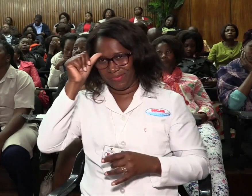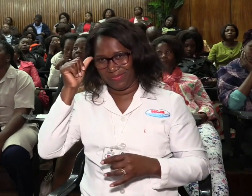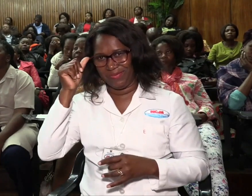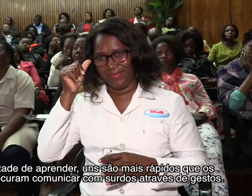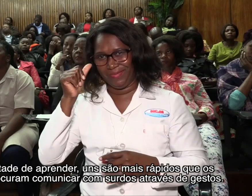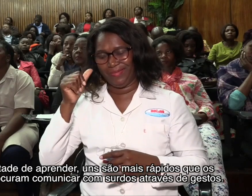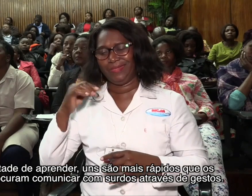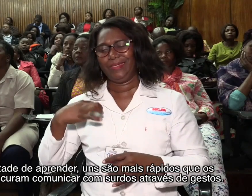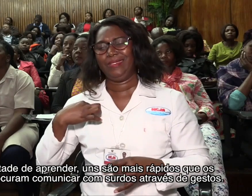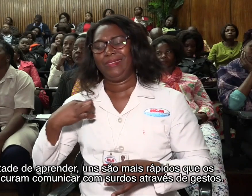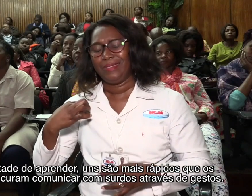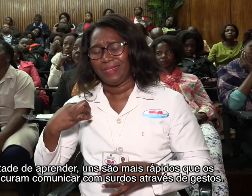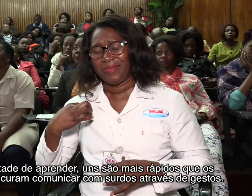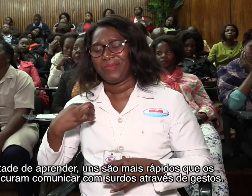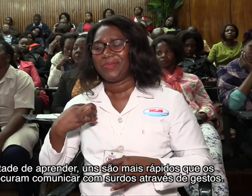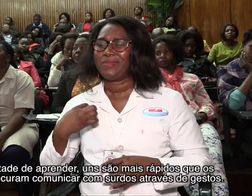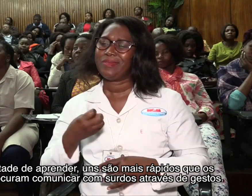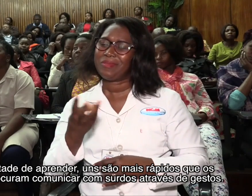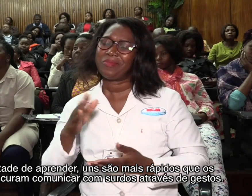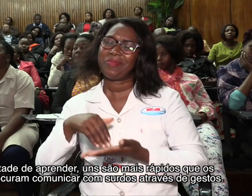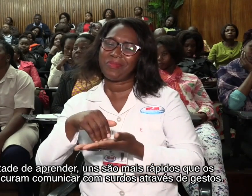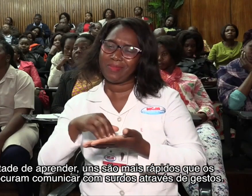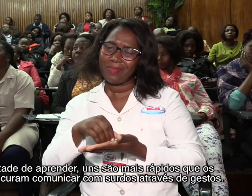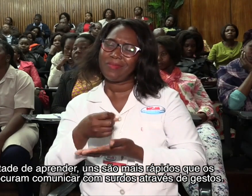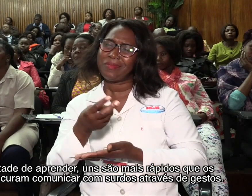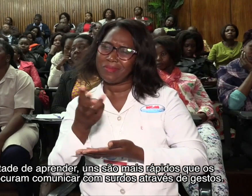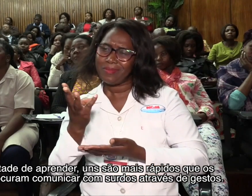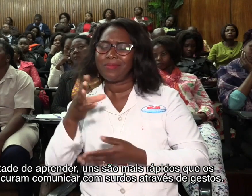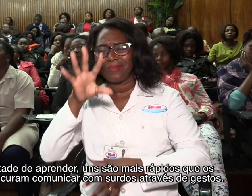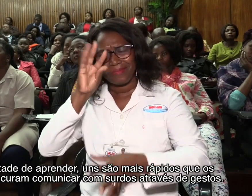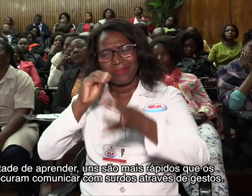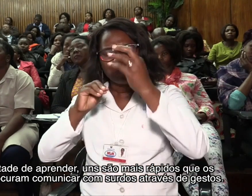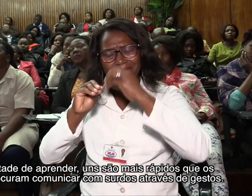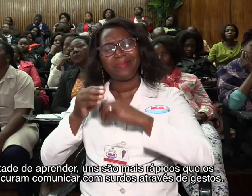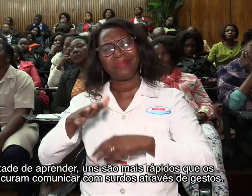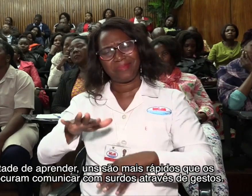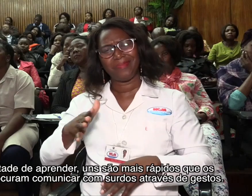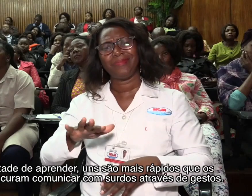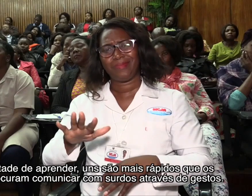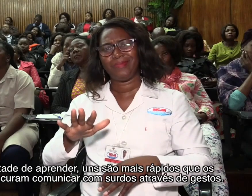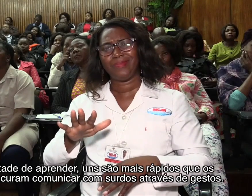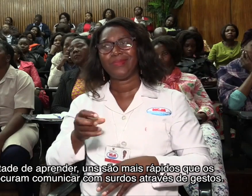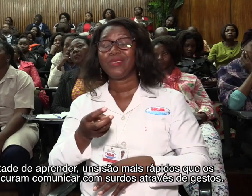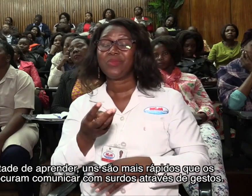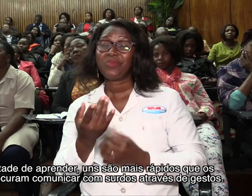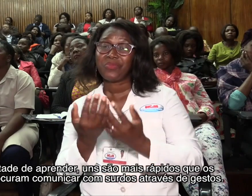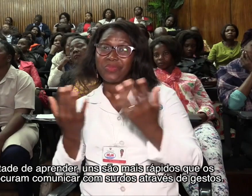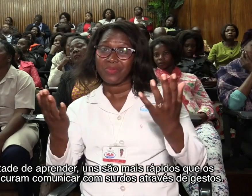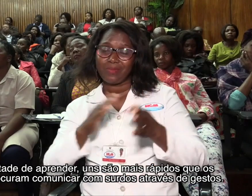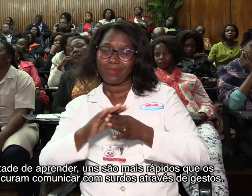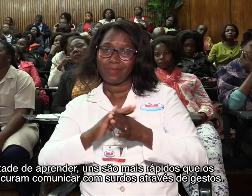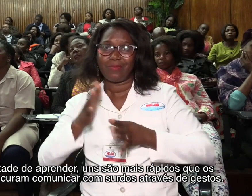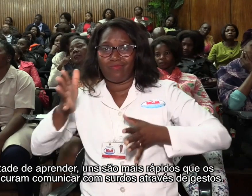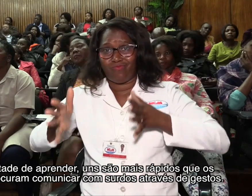Eles têm vontade de aprender. Uns são mais rápidos que os outros, mas sempre procuram comunicar